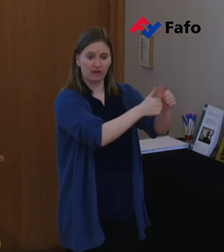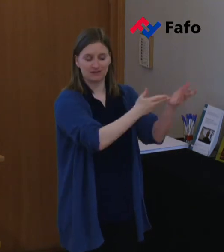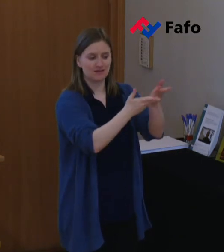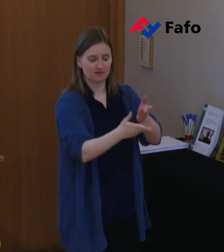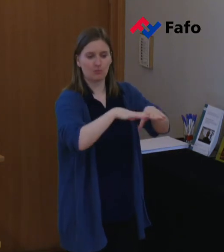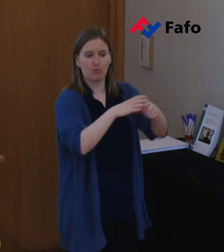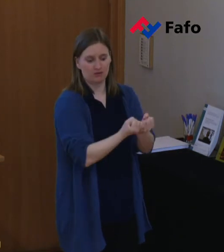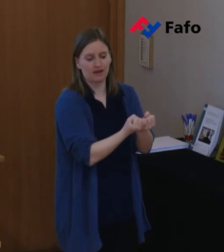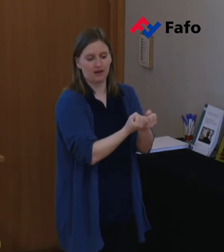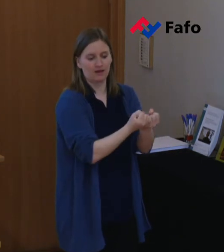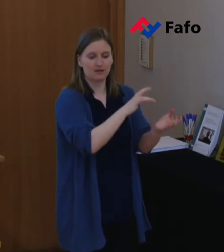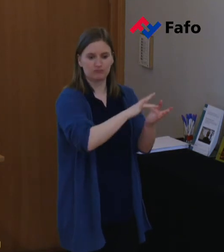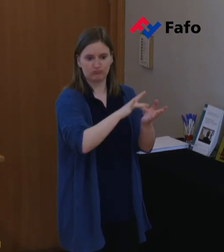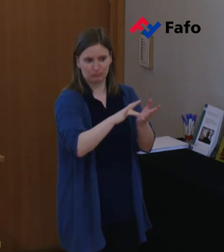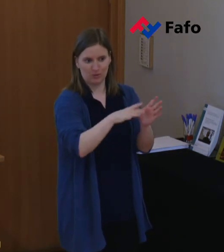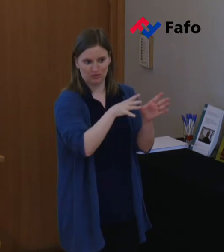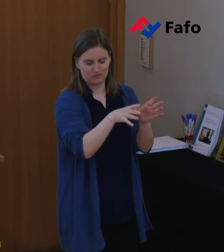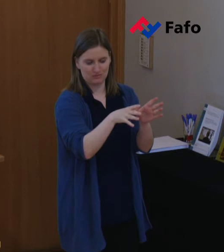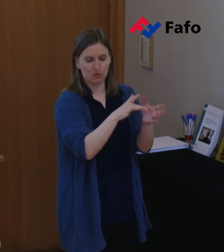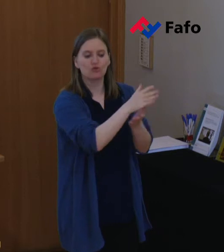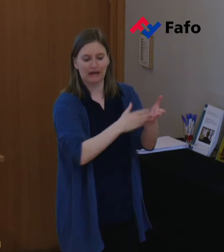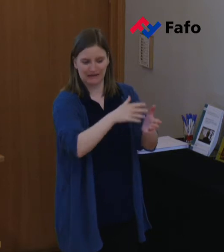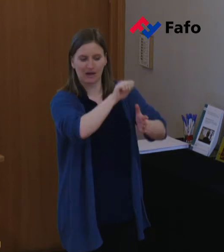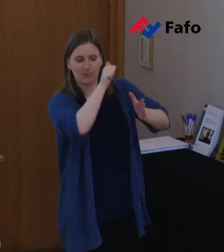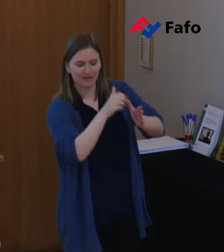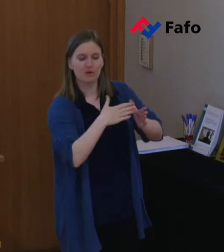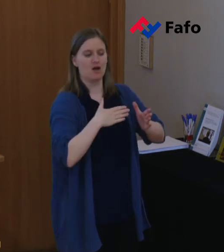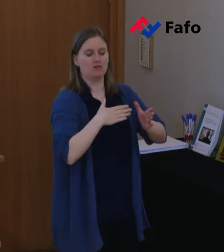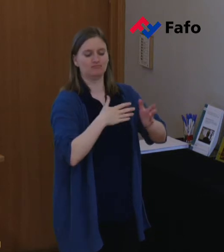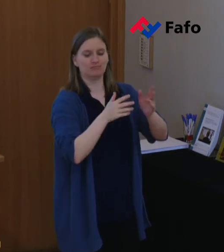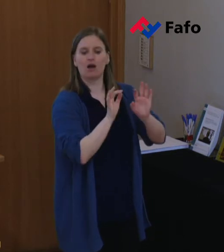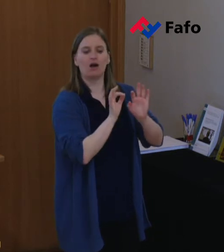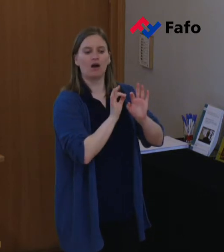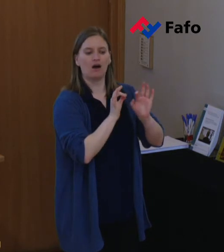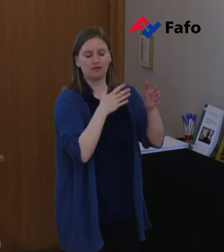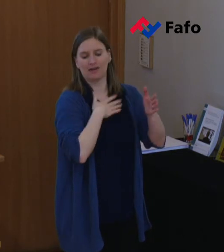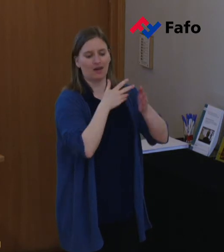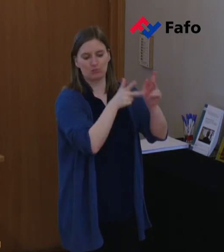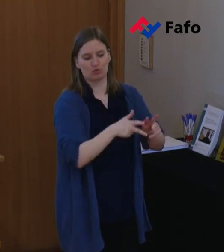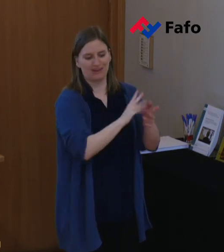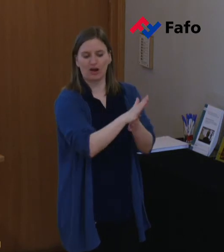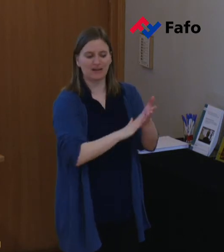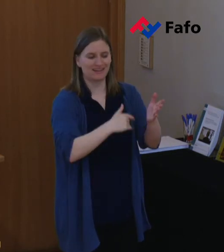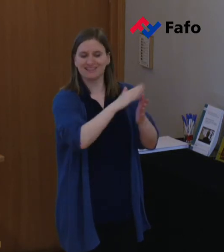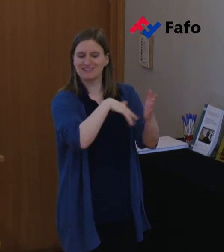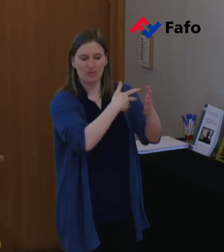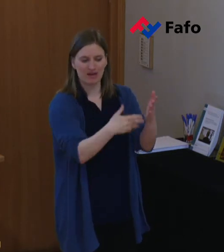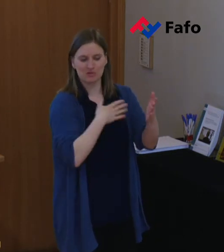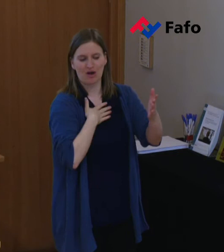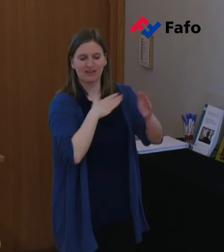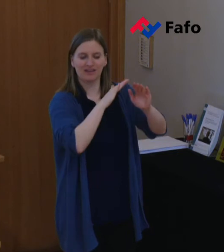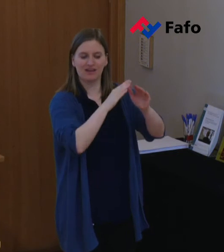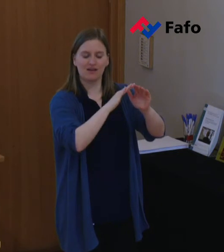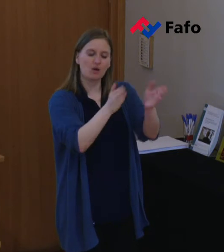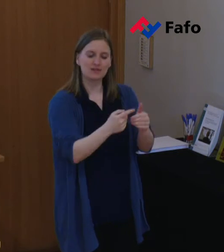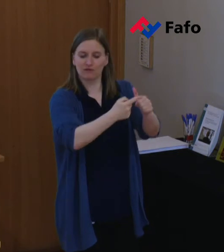alle bydeler i Bergen, men man har ikke brukt disse kartleggingsskjemaene som man har hatt i Housing First-prosjektet,